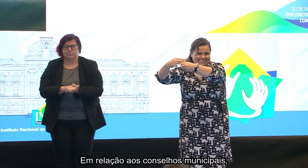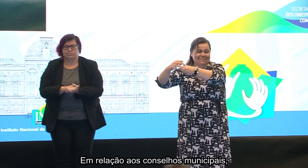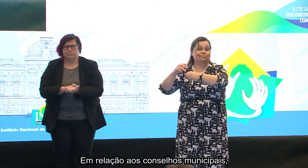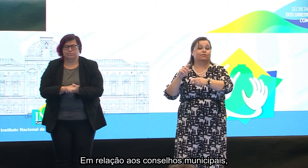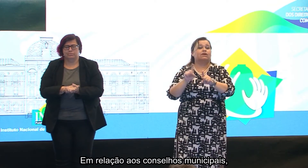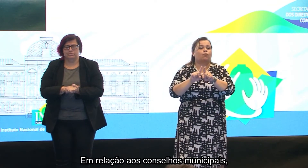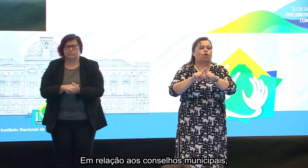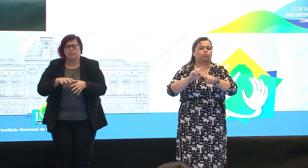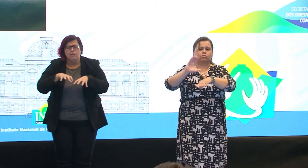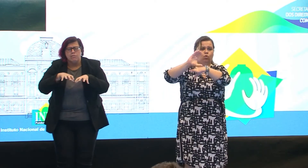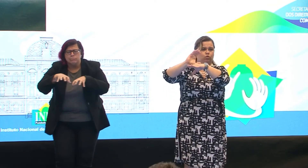municipais,